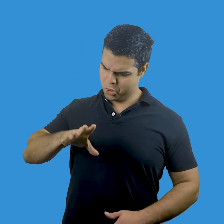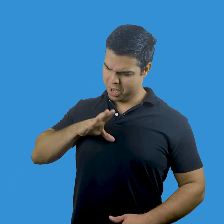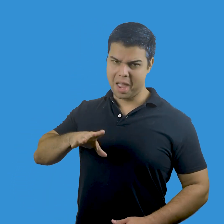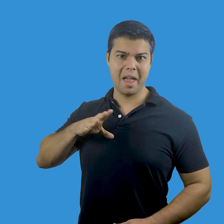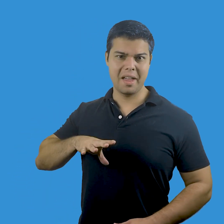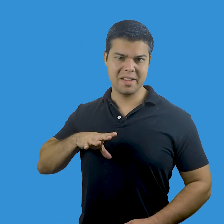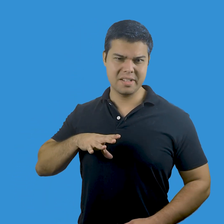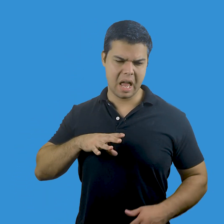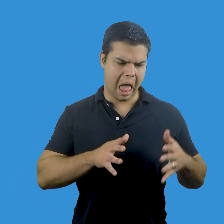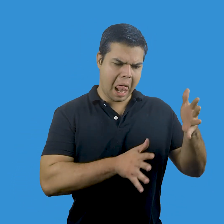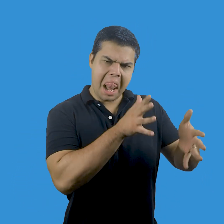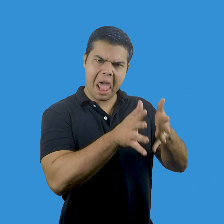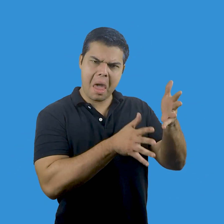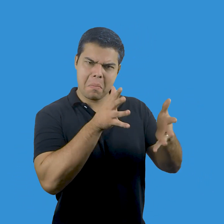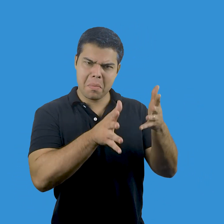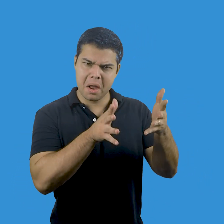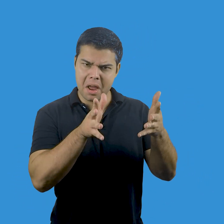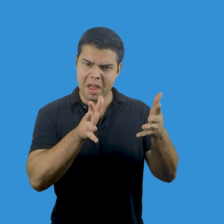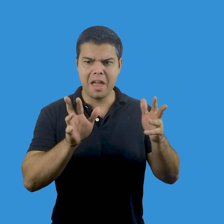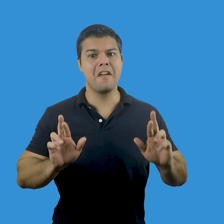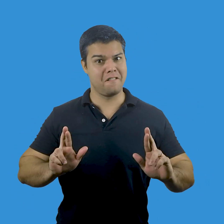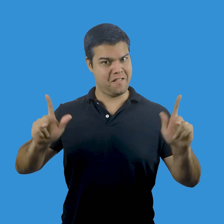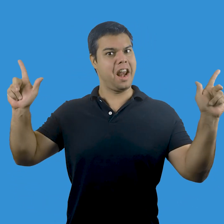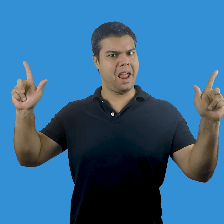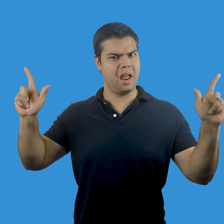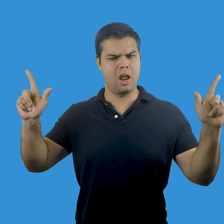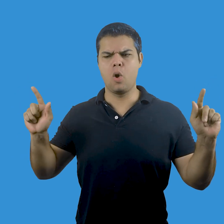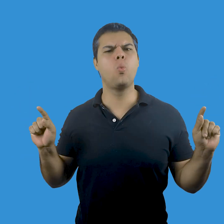Português e língua de sinais. Em que são diferentes?